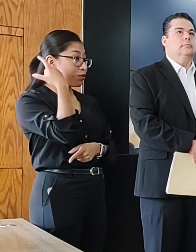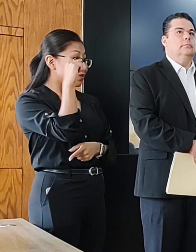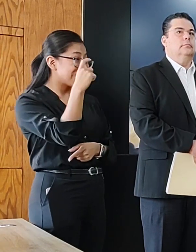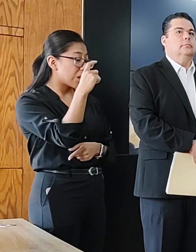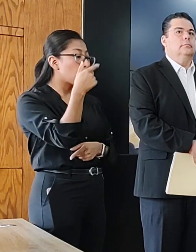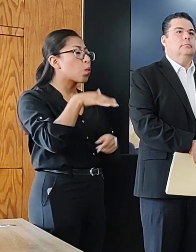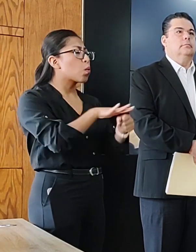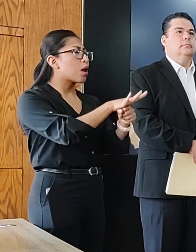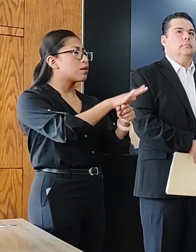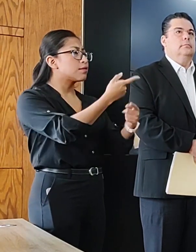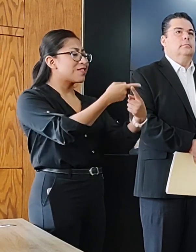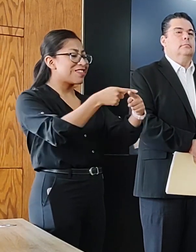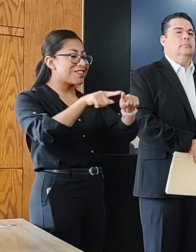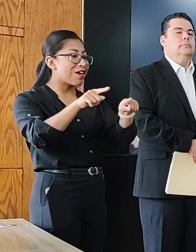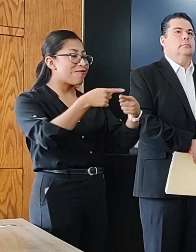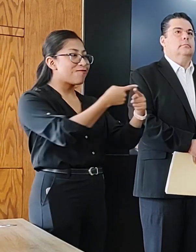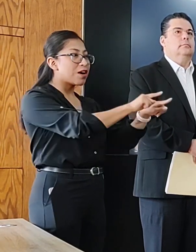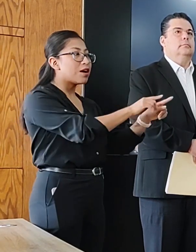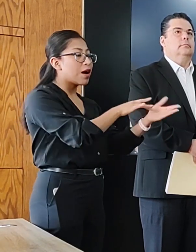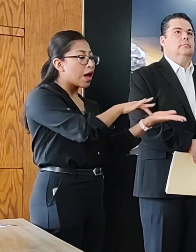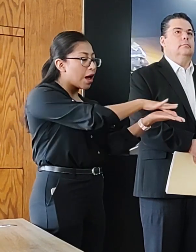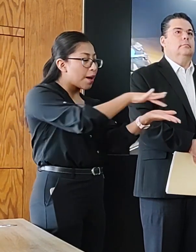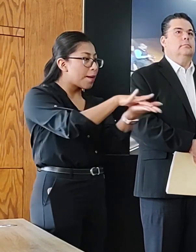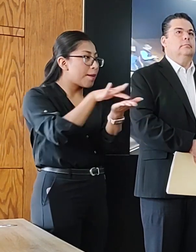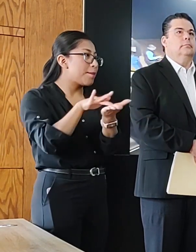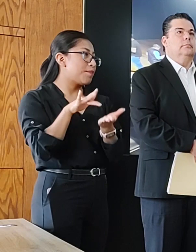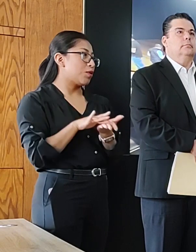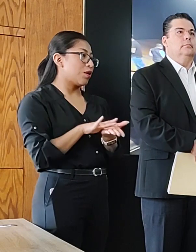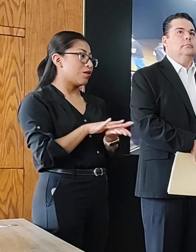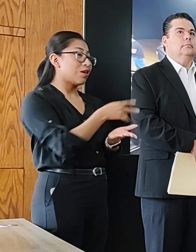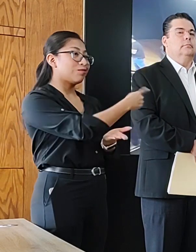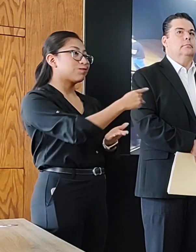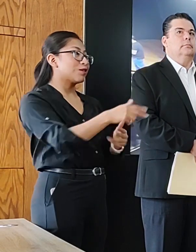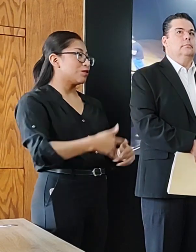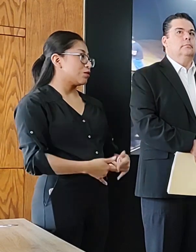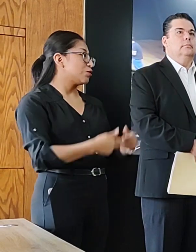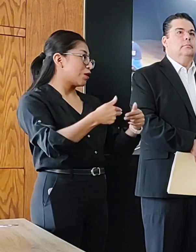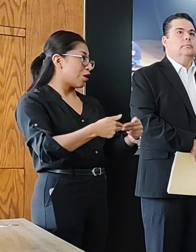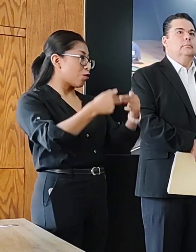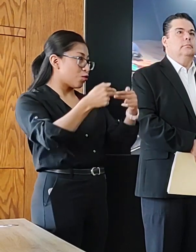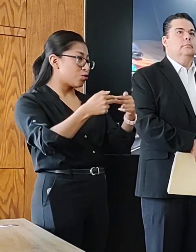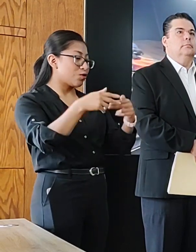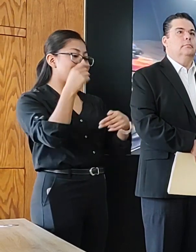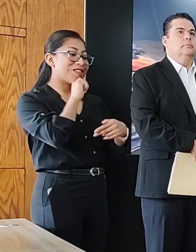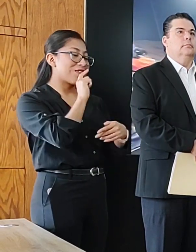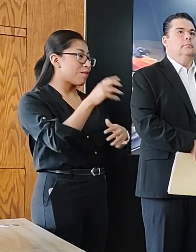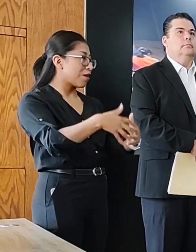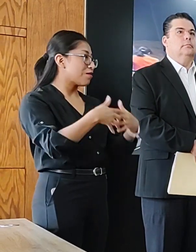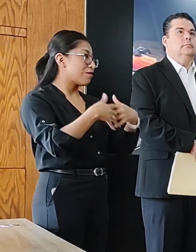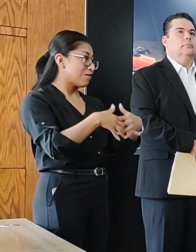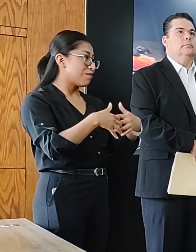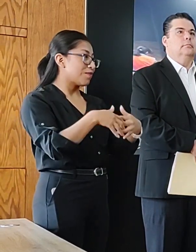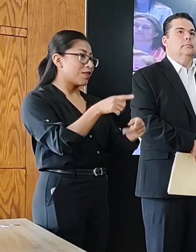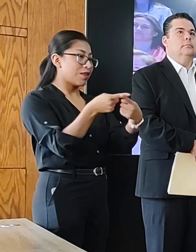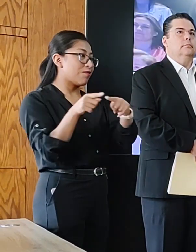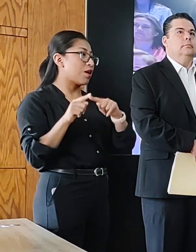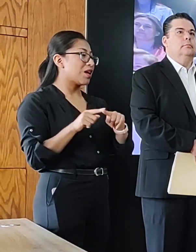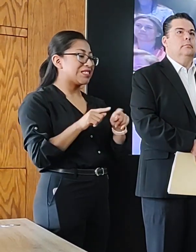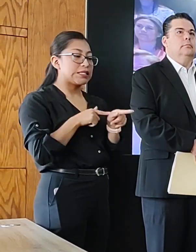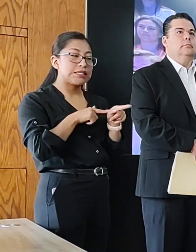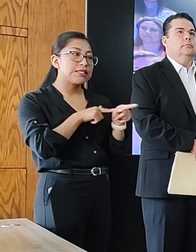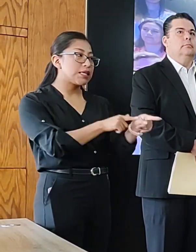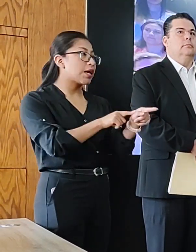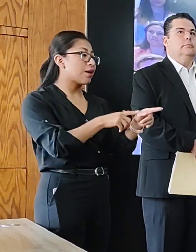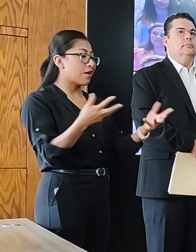haciendo la diferencia, apoyando a nuestros emprendedores y micronegocios para que sigan adelante, para que generen